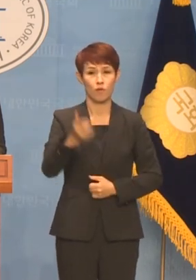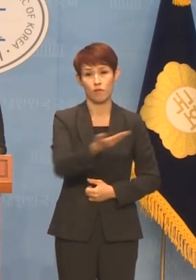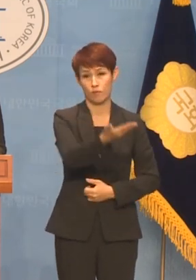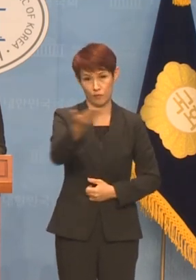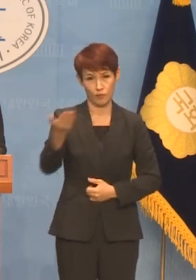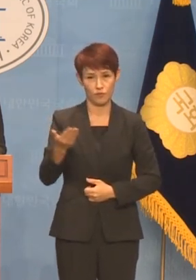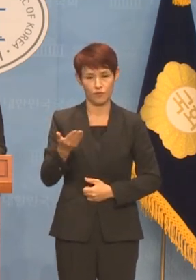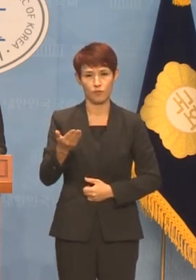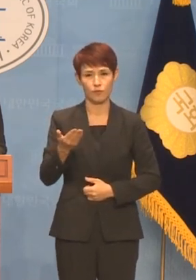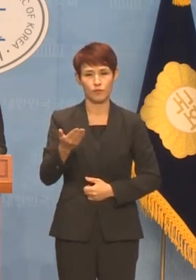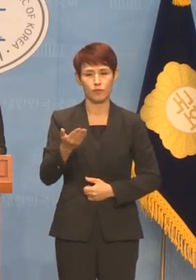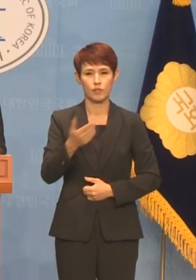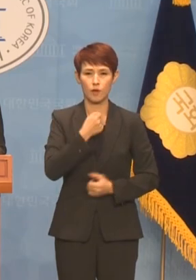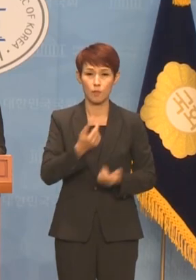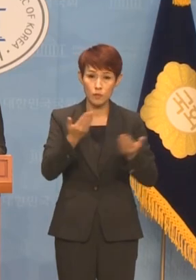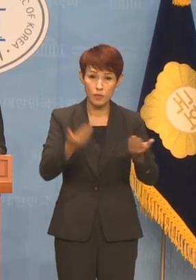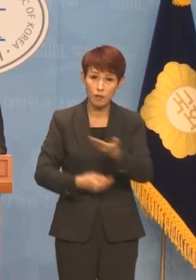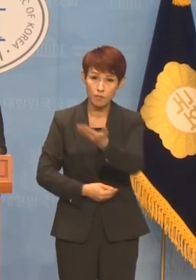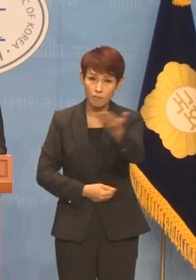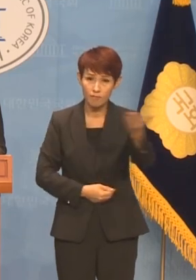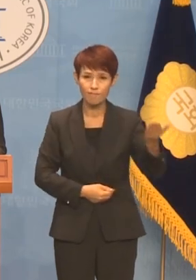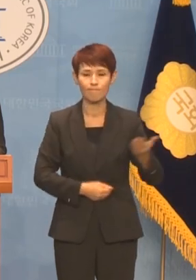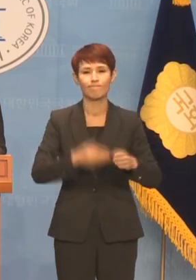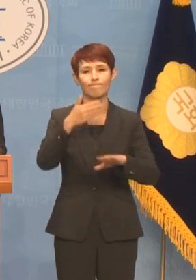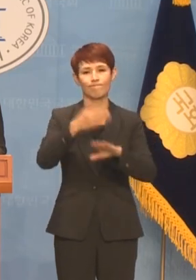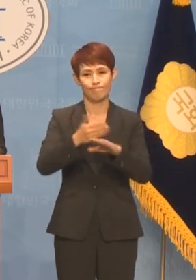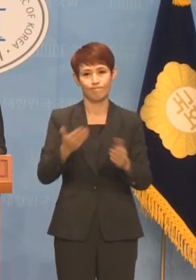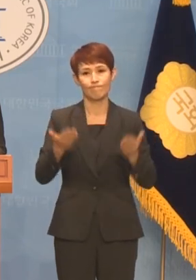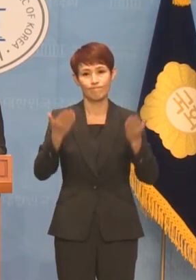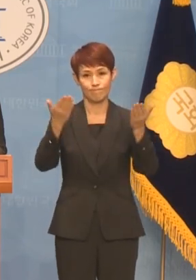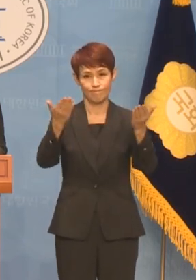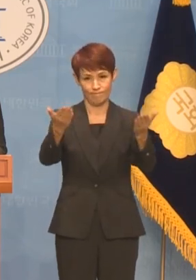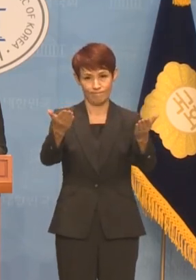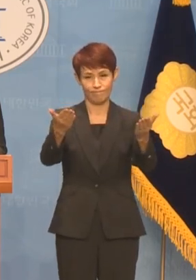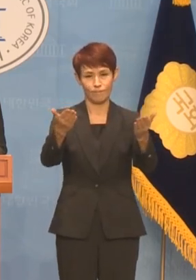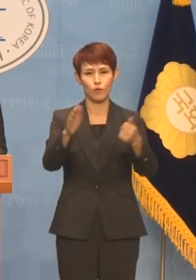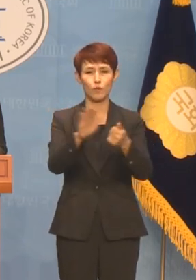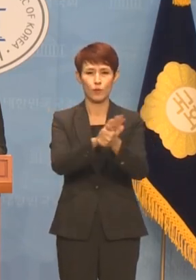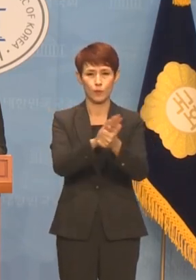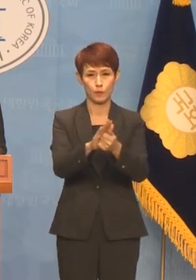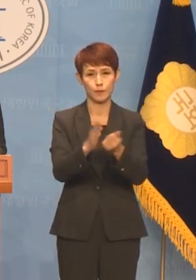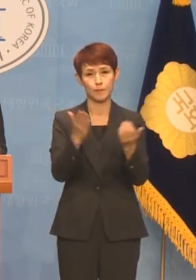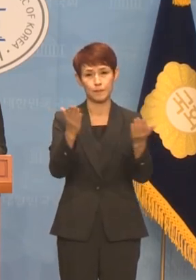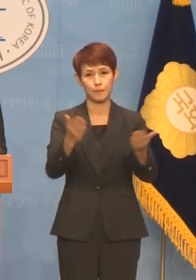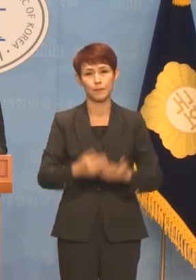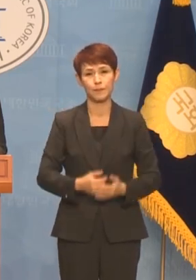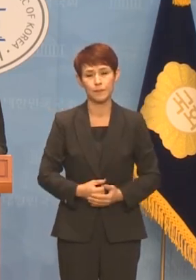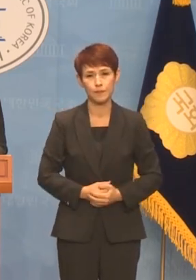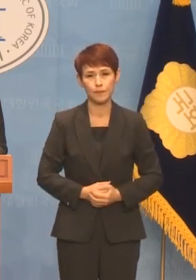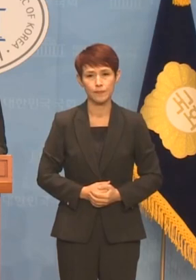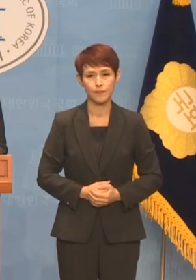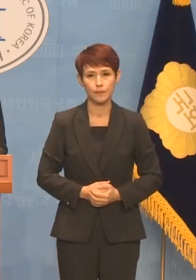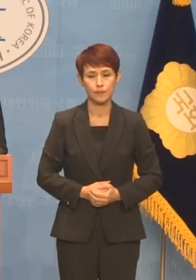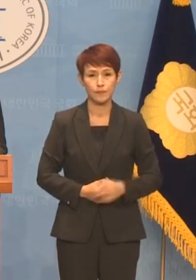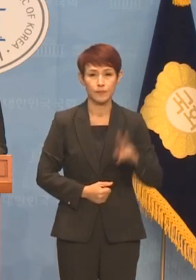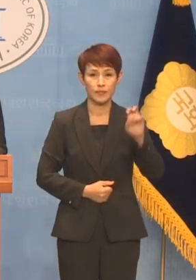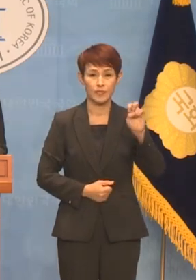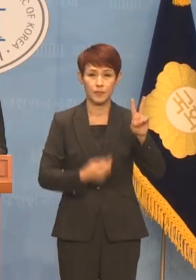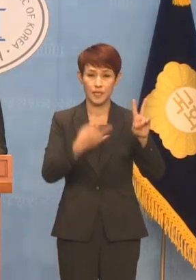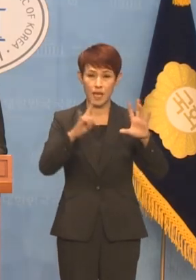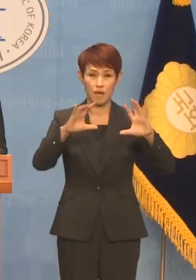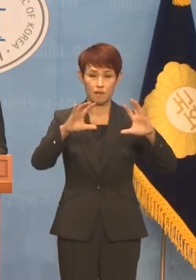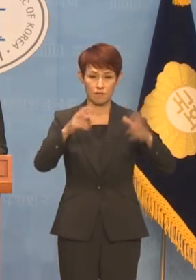모든 당직자 자원봉사자분들께도 깊은 감사와 위로의 말씀을 드립니다. 22대